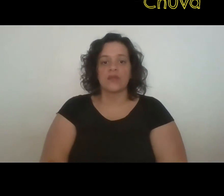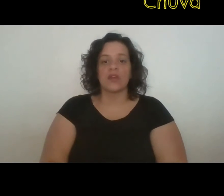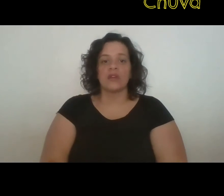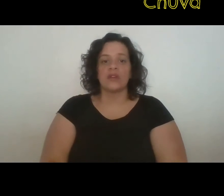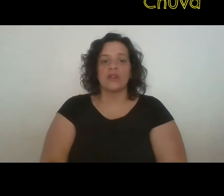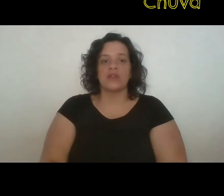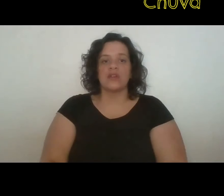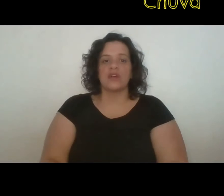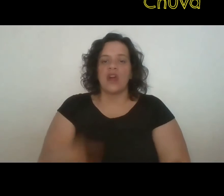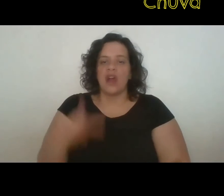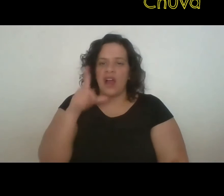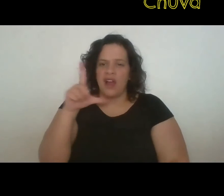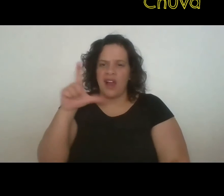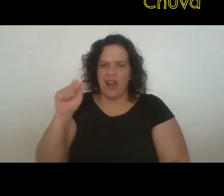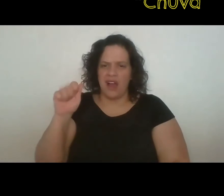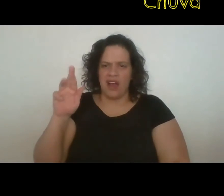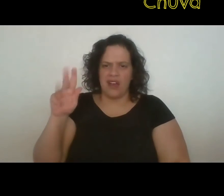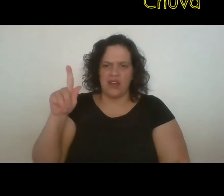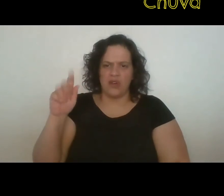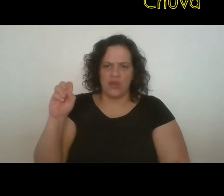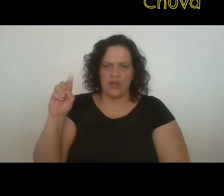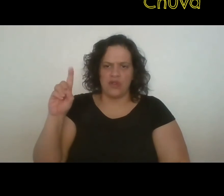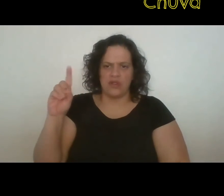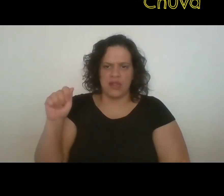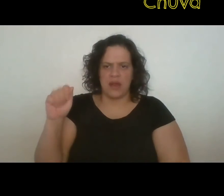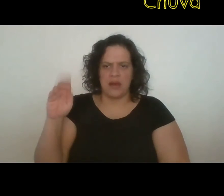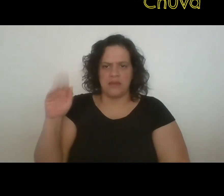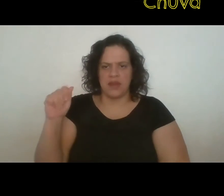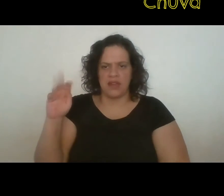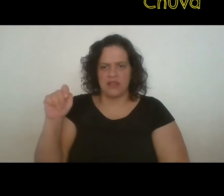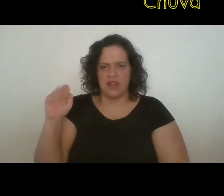Batata, eu não me recordo agora.